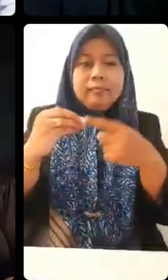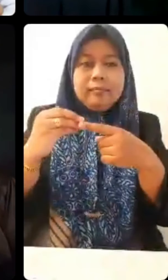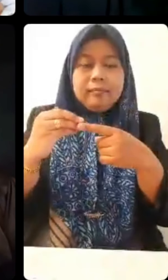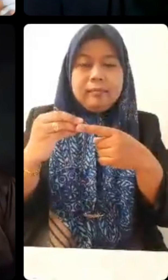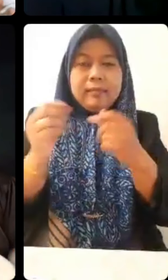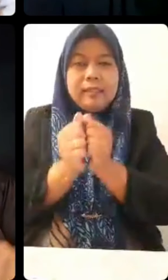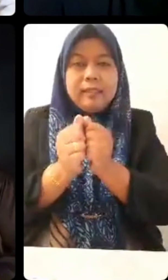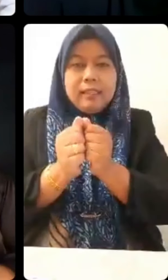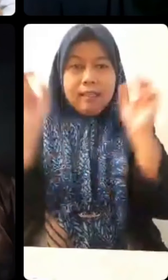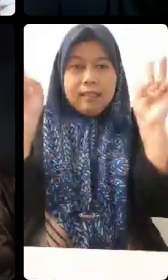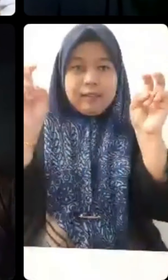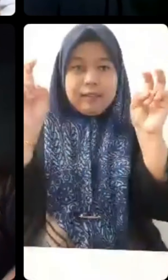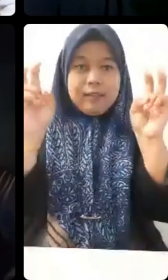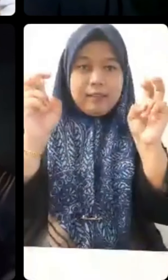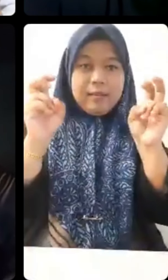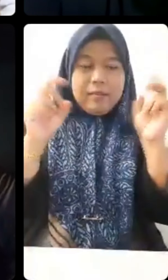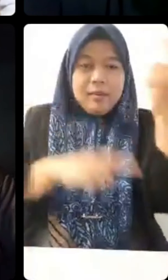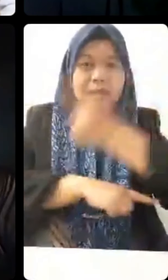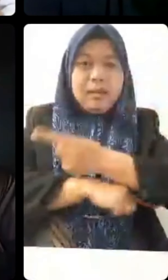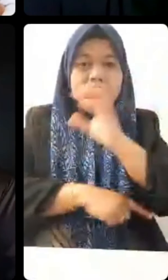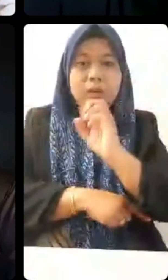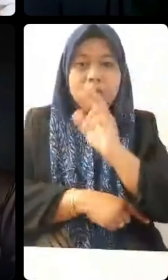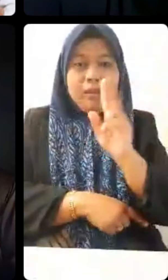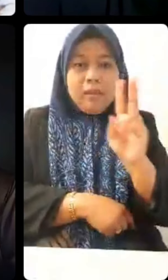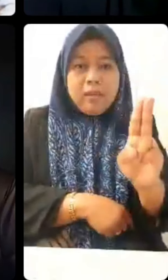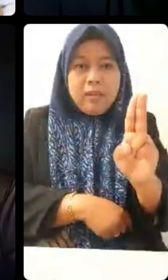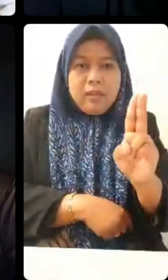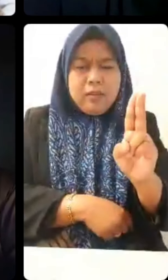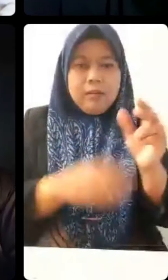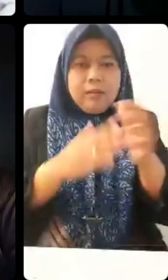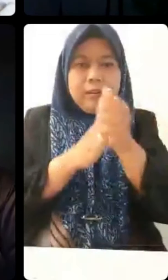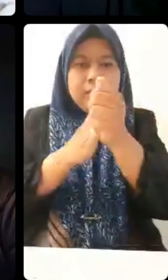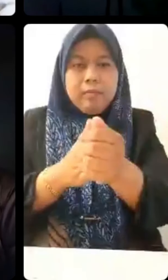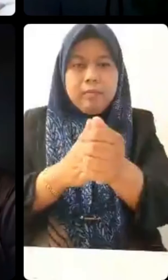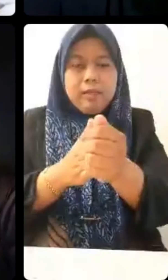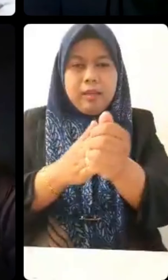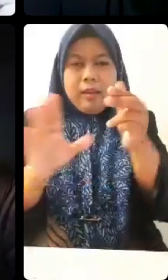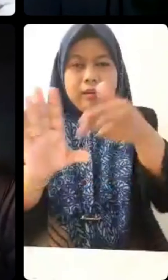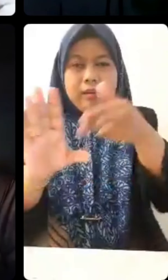kepimpinan dan penyertaan OKU dalam menuju endemik COVID-19.